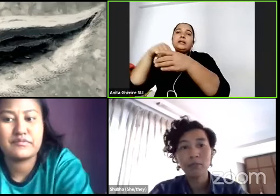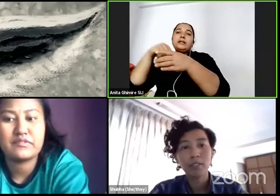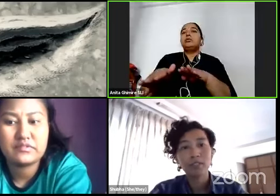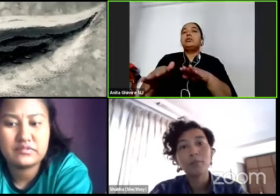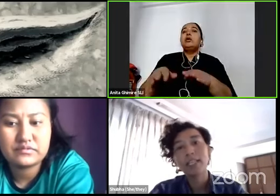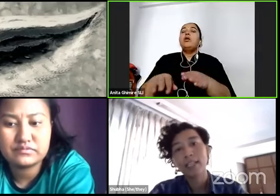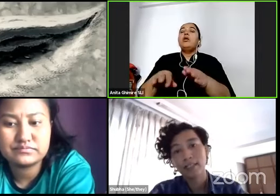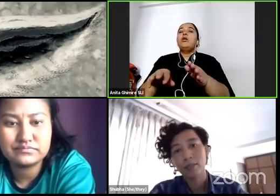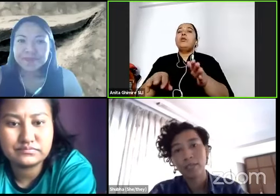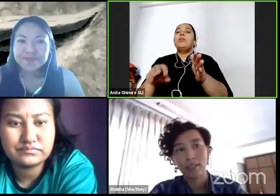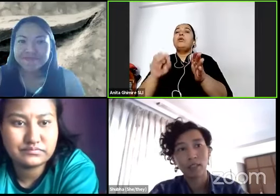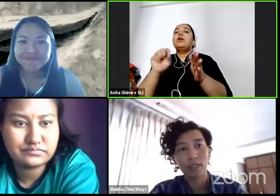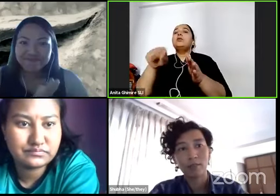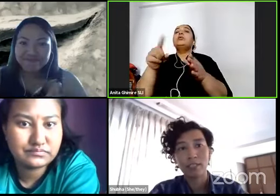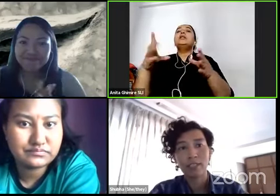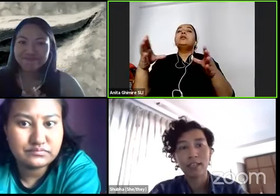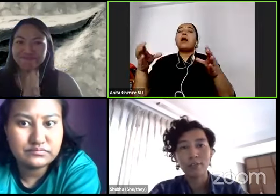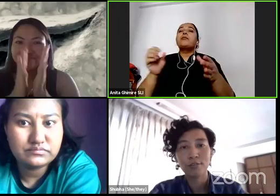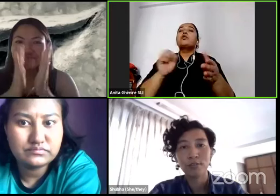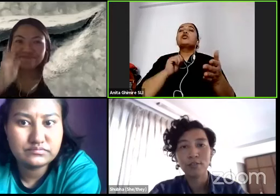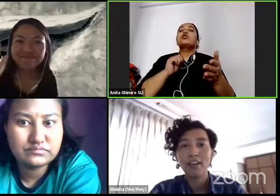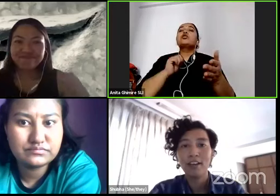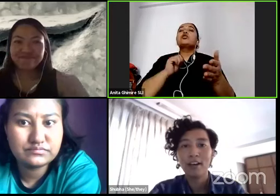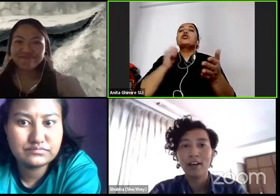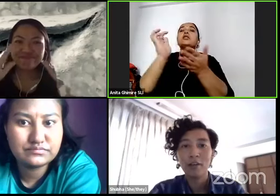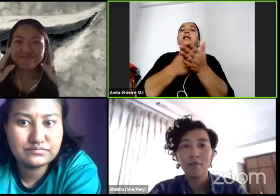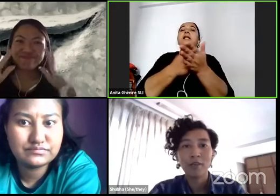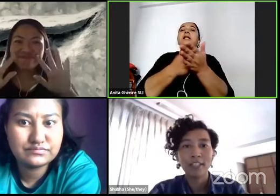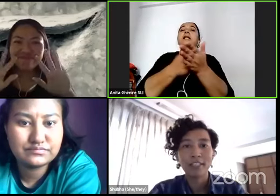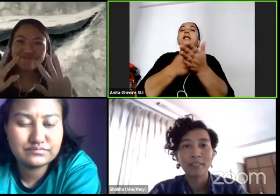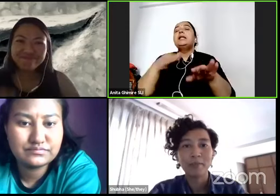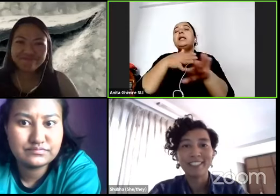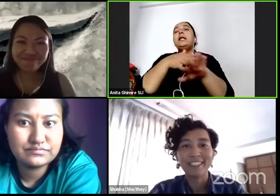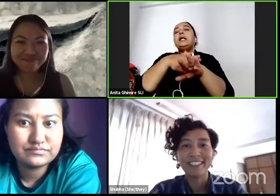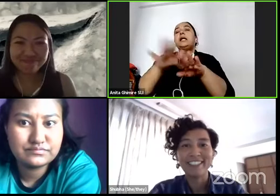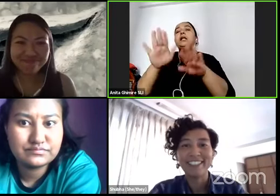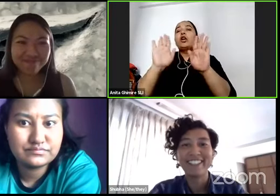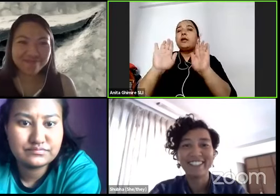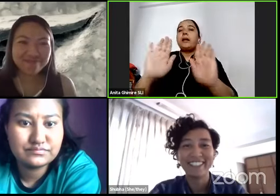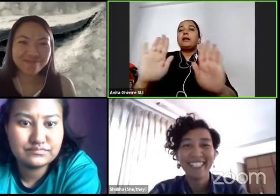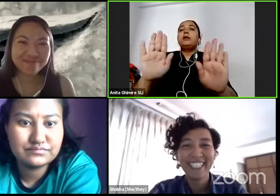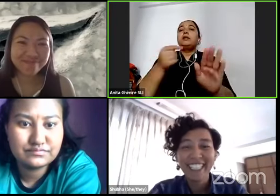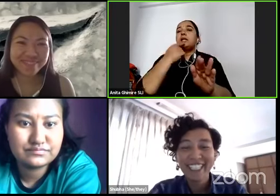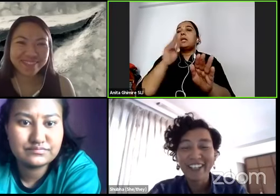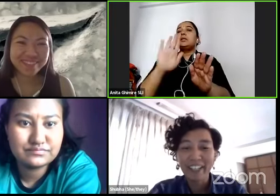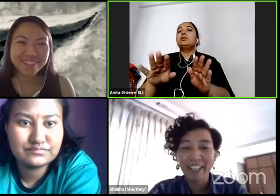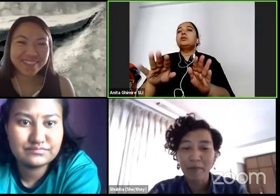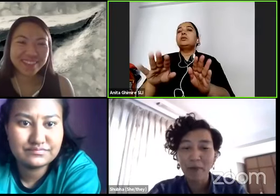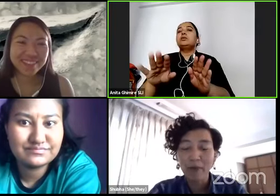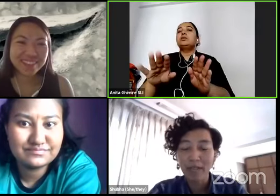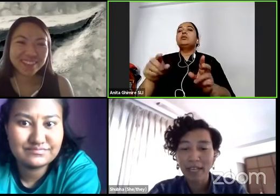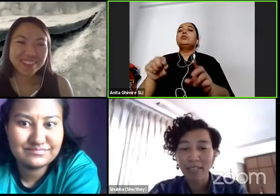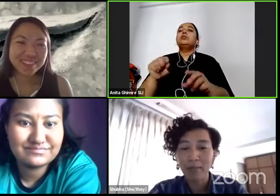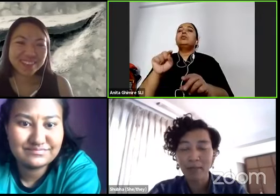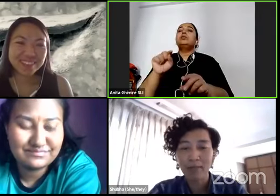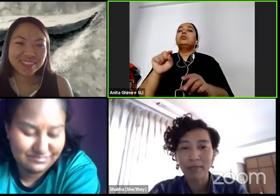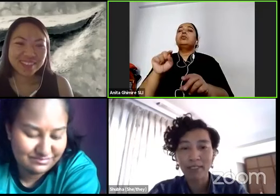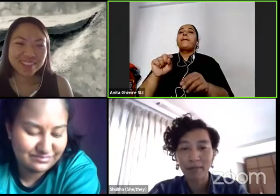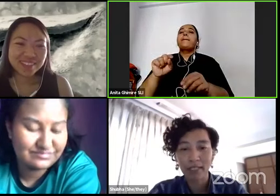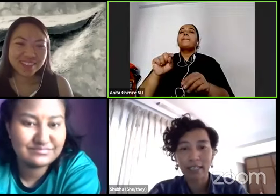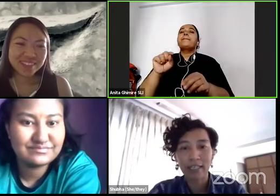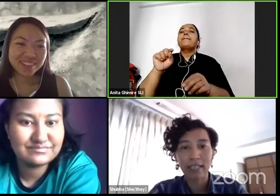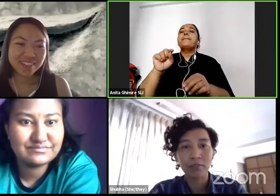टिम जम्मैलाई एकदम धेरै धन्यवाद भन्न चाहन्छु। अनि त्यसपछि अनि हाम्रो अरू कार्यक्रमहरूमा